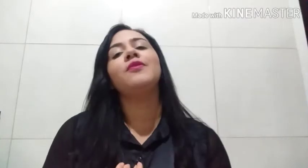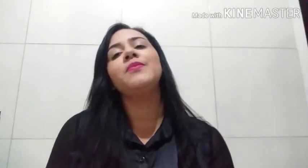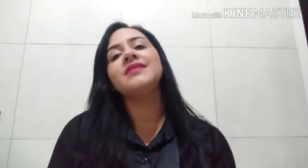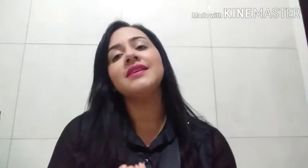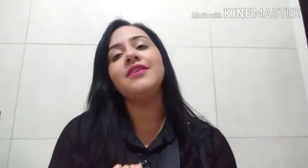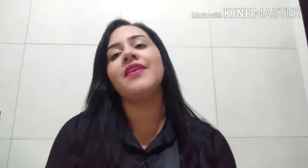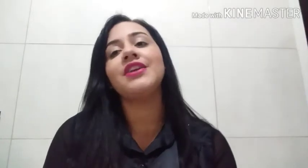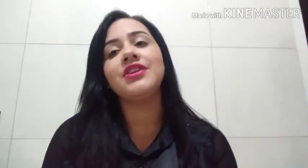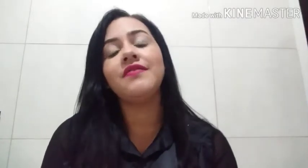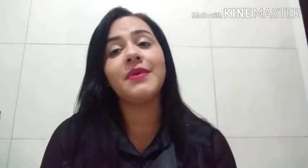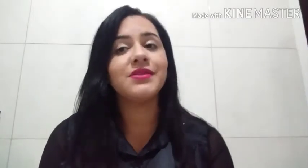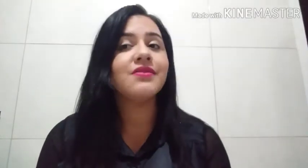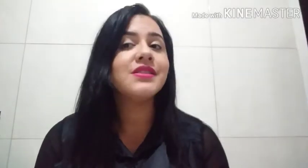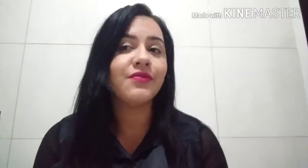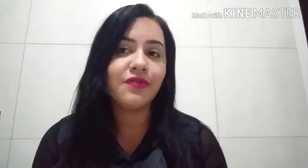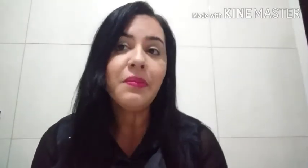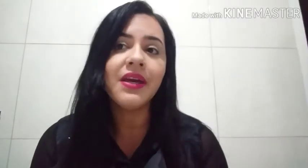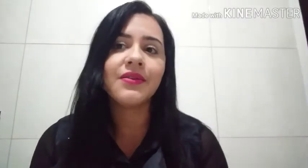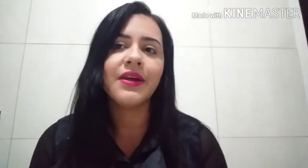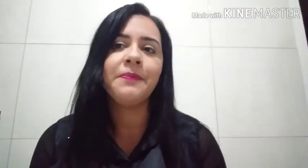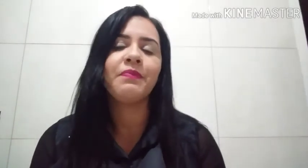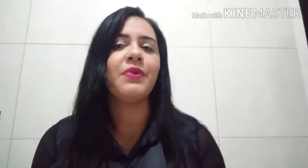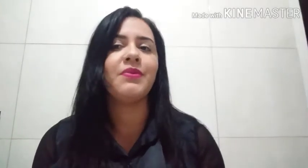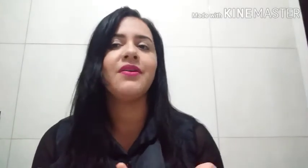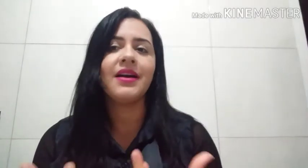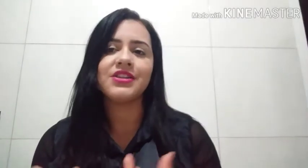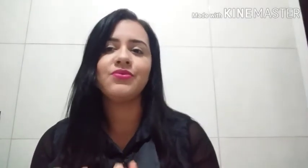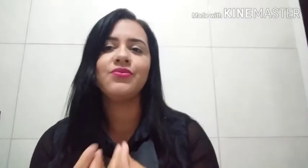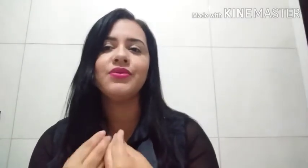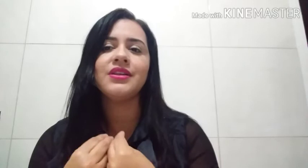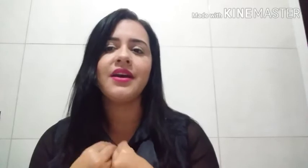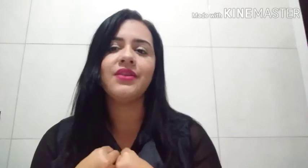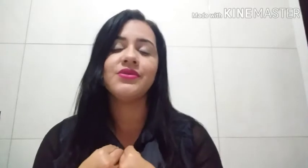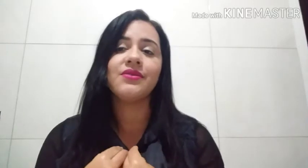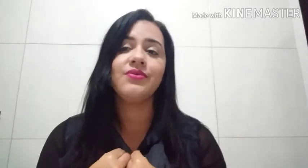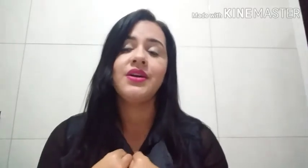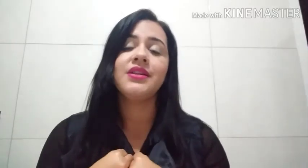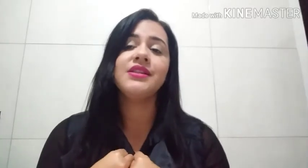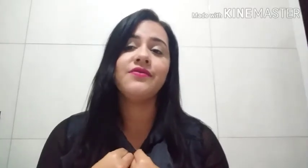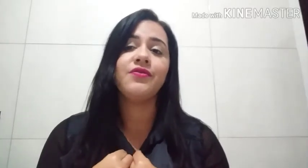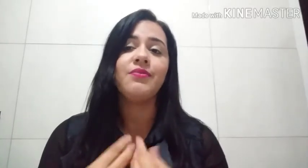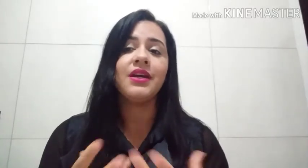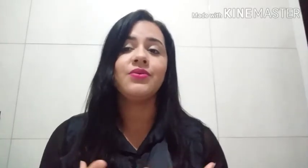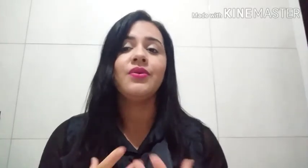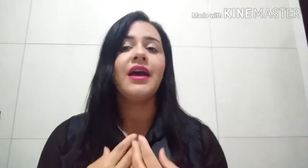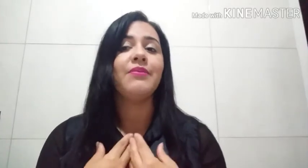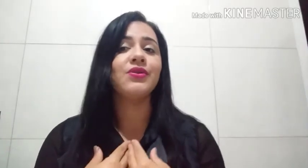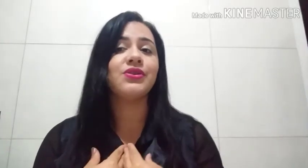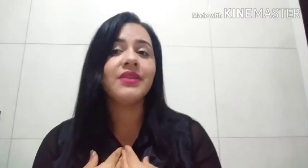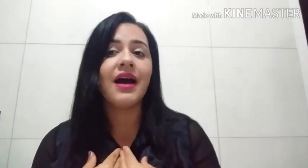muito significativa para o seu desenvolvimento, né? Primeiro, a questão do seu desenvolvimento